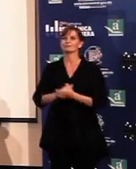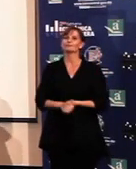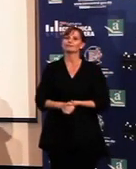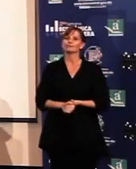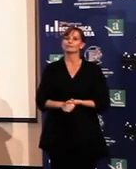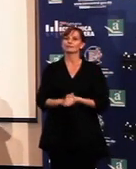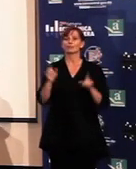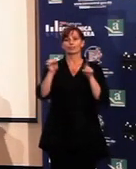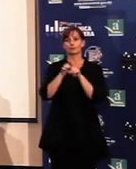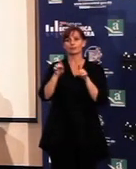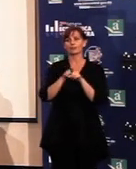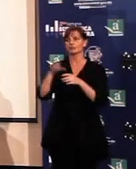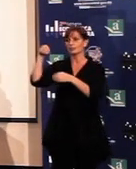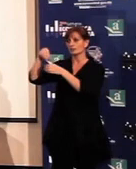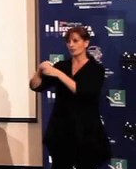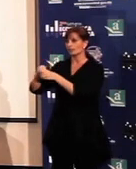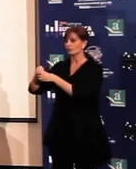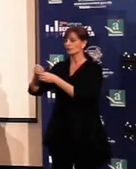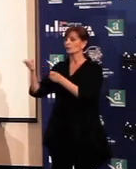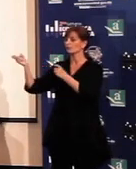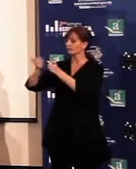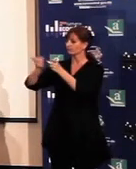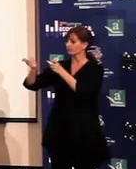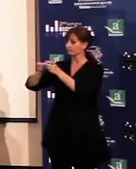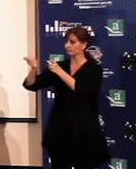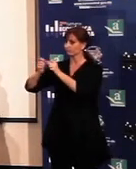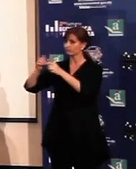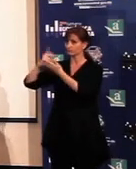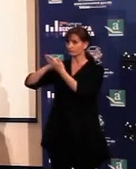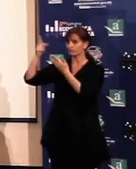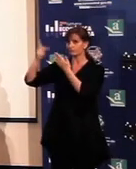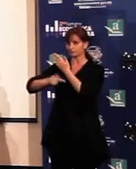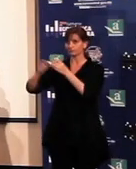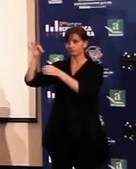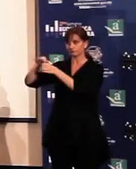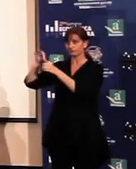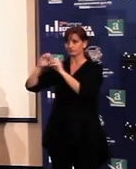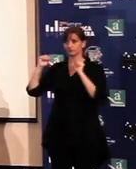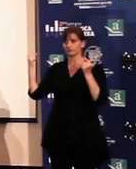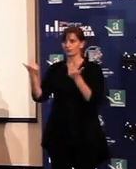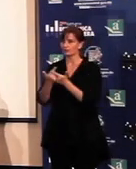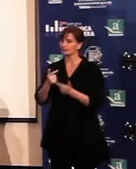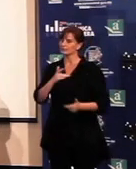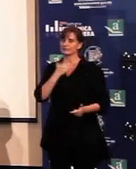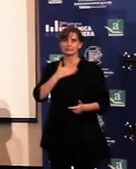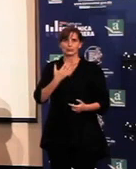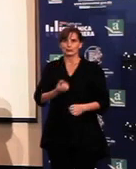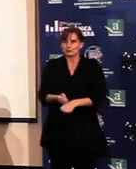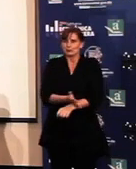como parte del equipo de gestión de este programa le comento que emociona trabajar en él